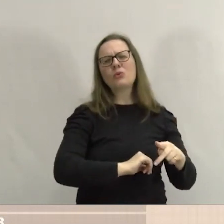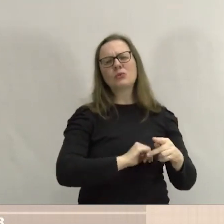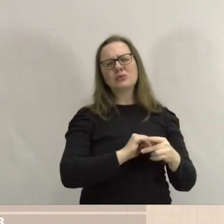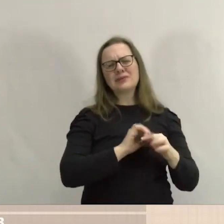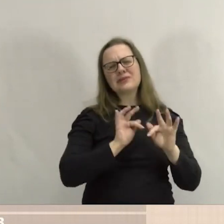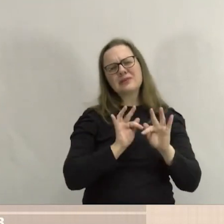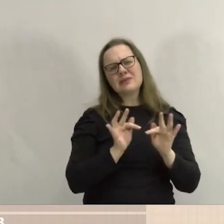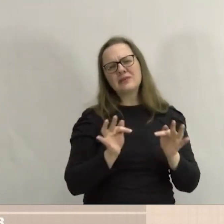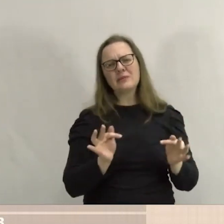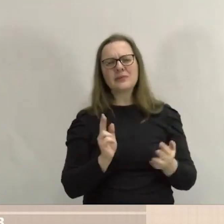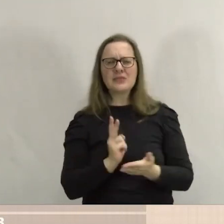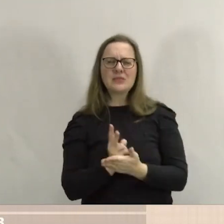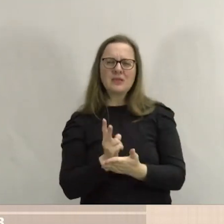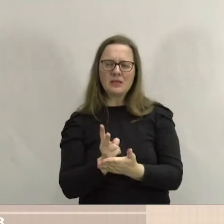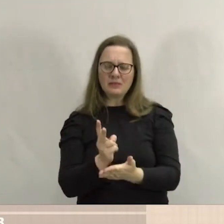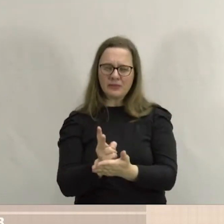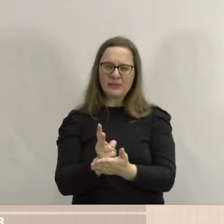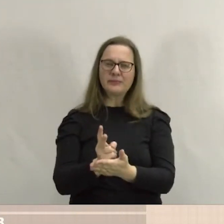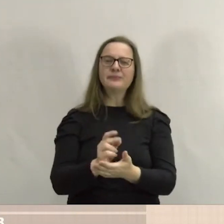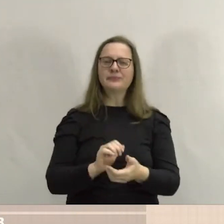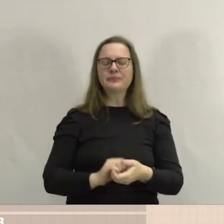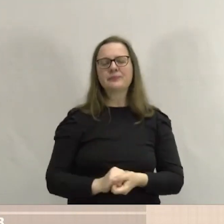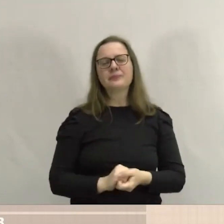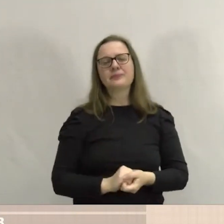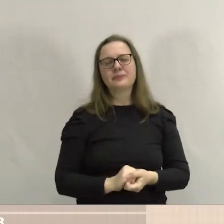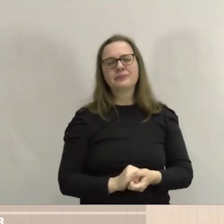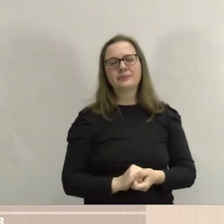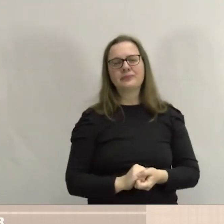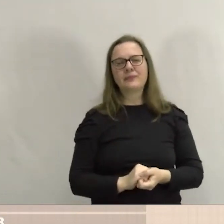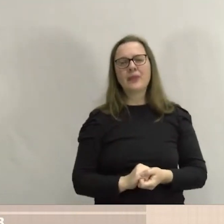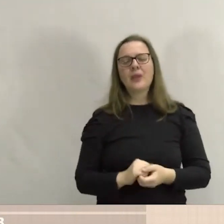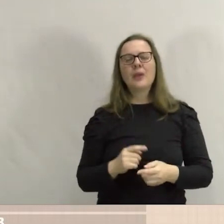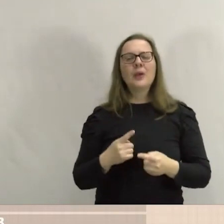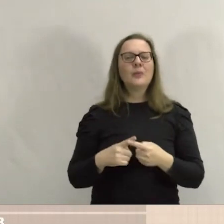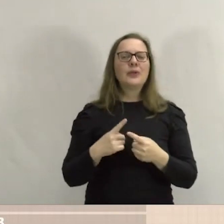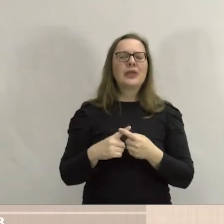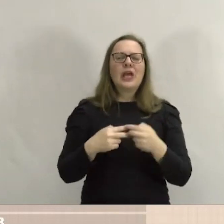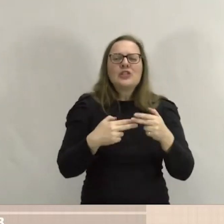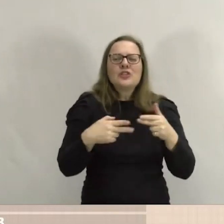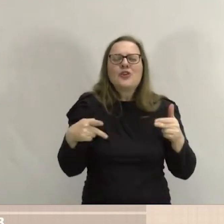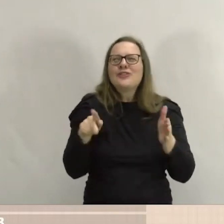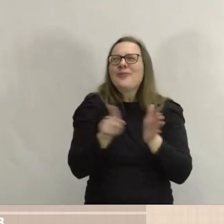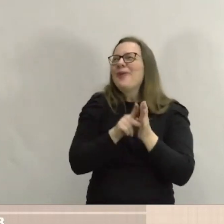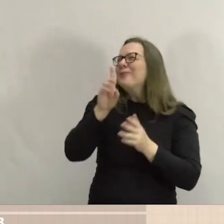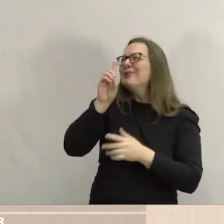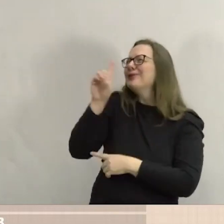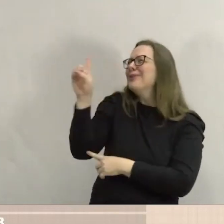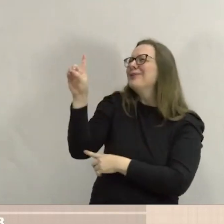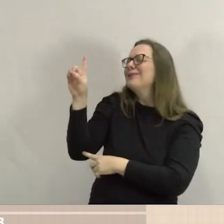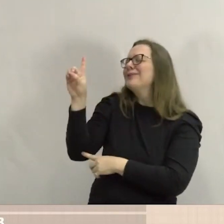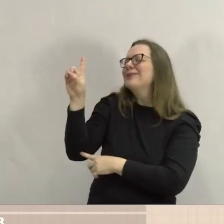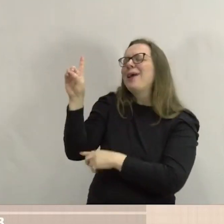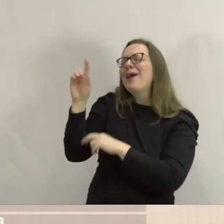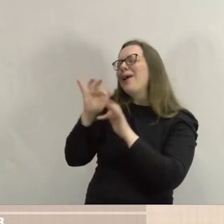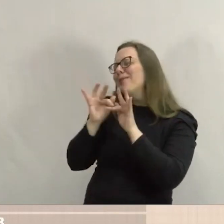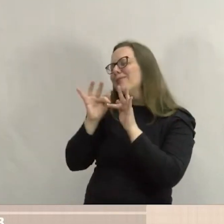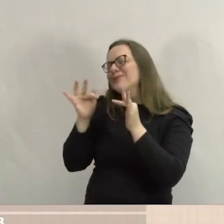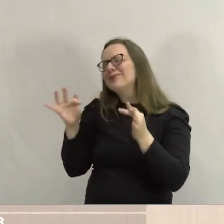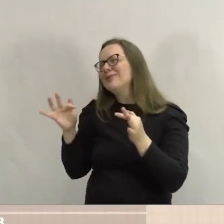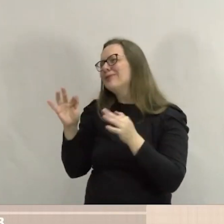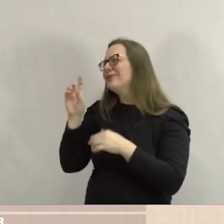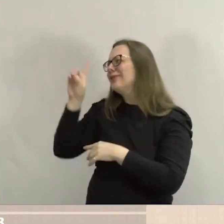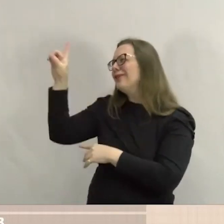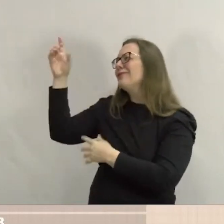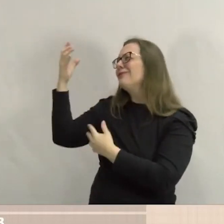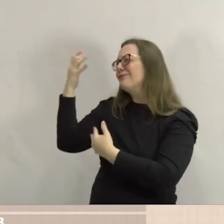de tudo agora, mas porque vem de Deus, eu sou simples, eu sou puro,